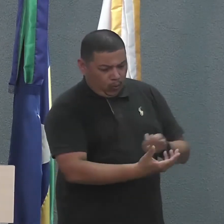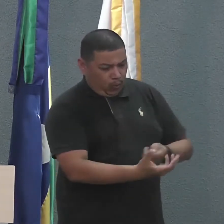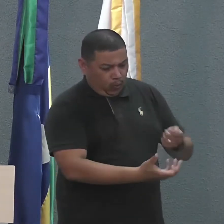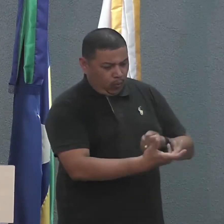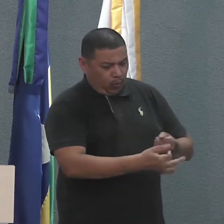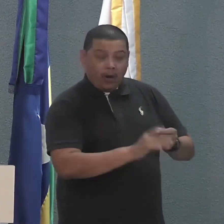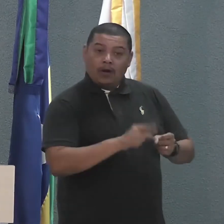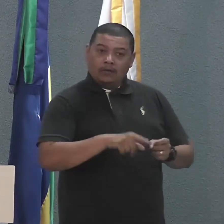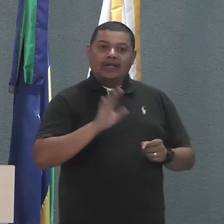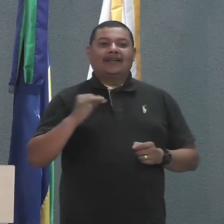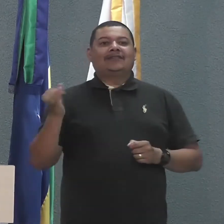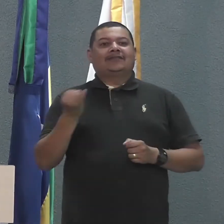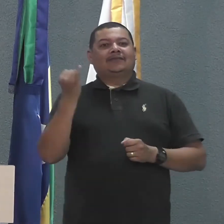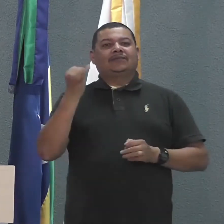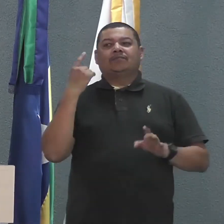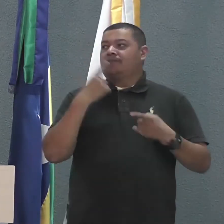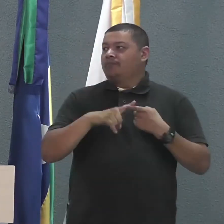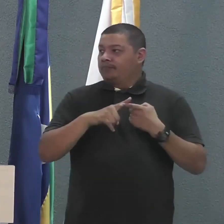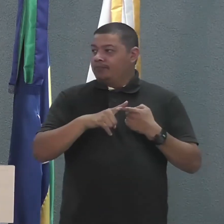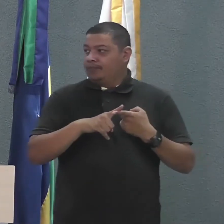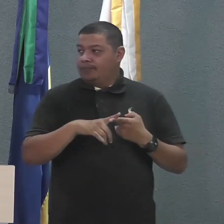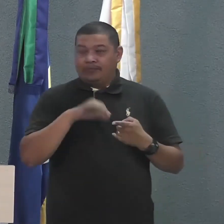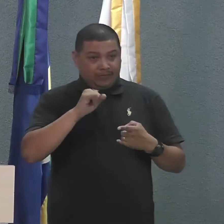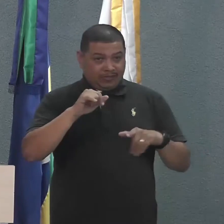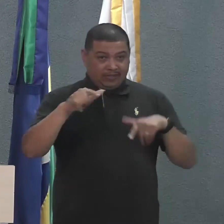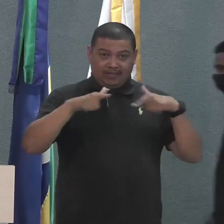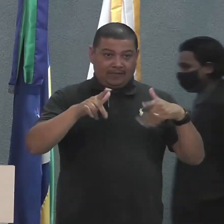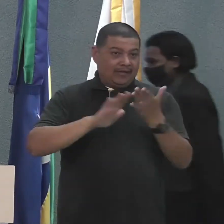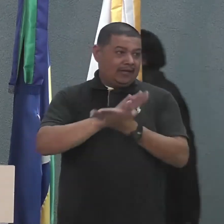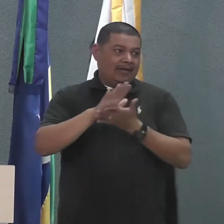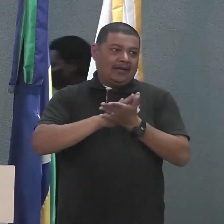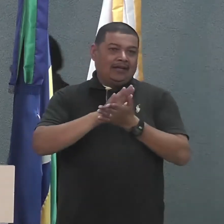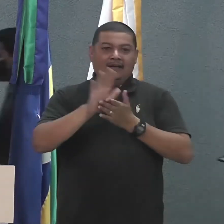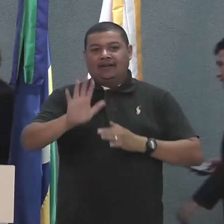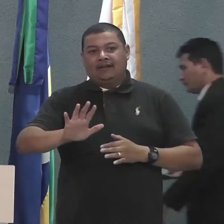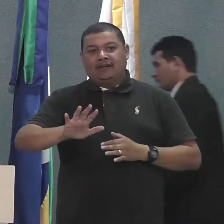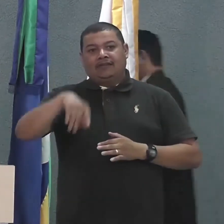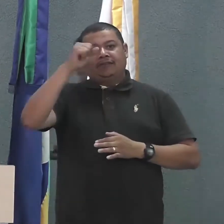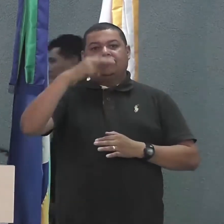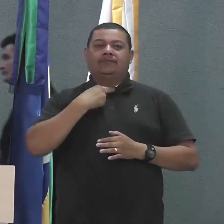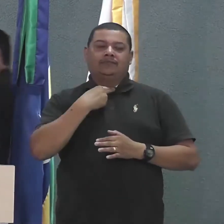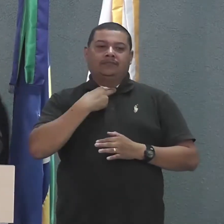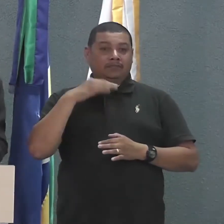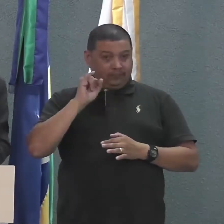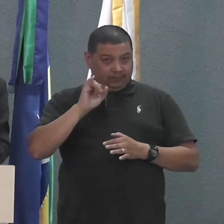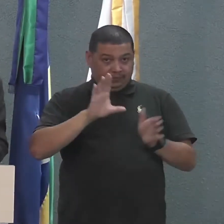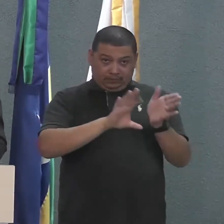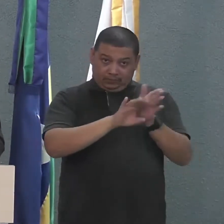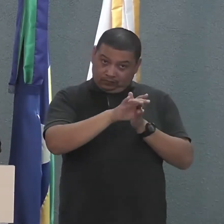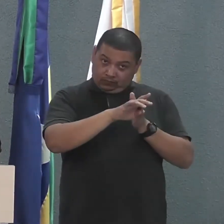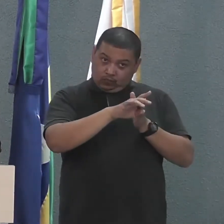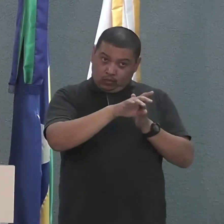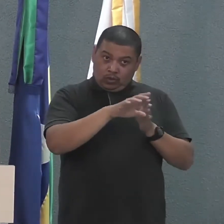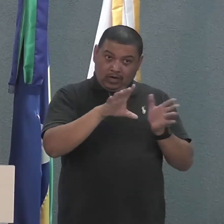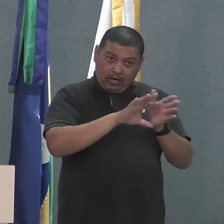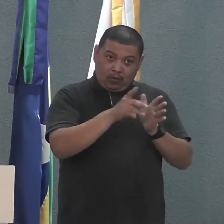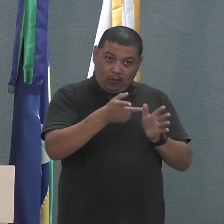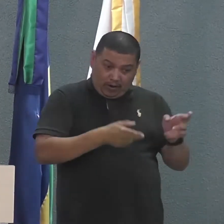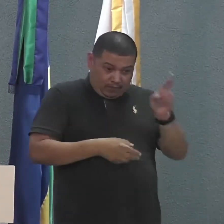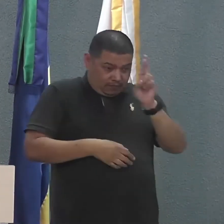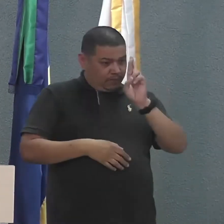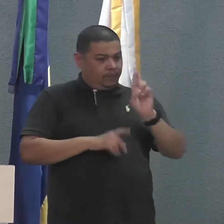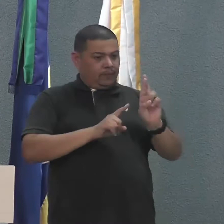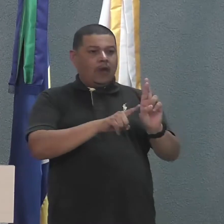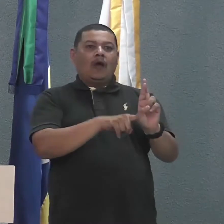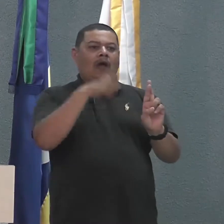Importante isso, gente, porque nada se conquista sem o trabalho. Então, se Cacoal hoje é referência no café Canéfora,